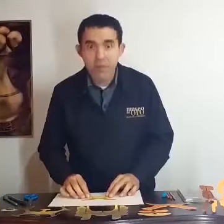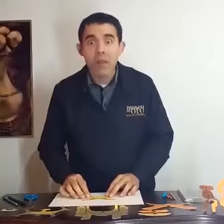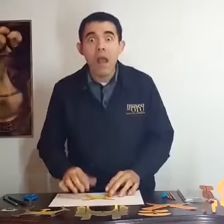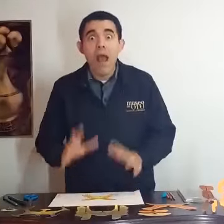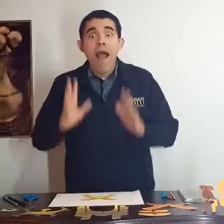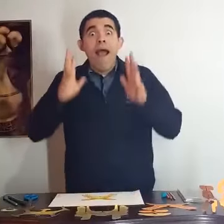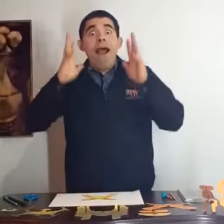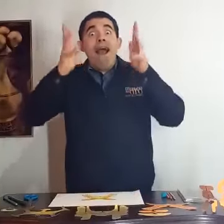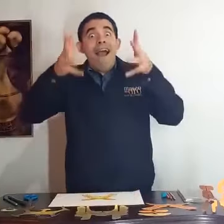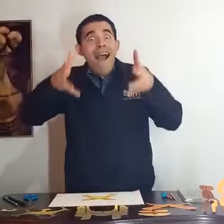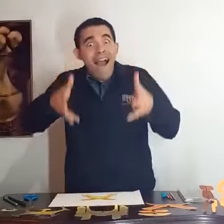Usa nariguera